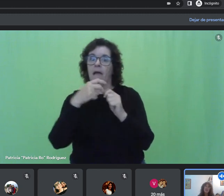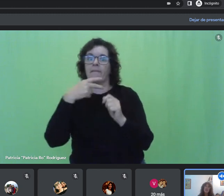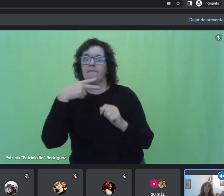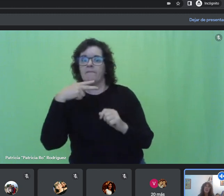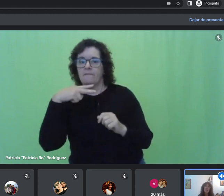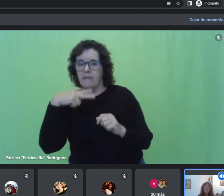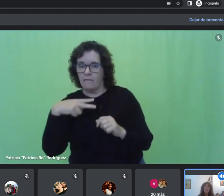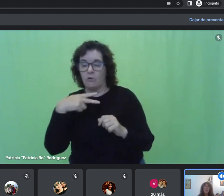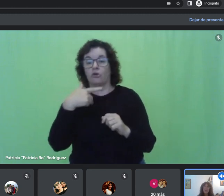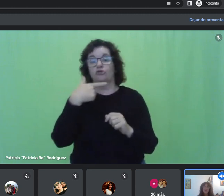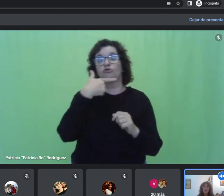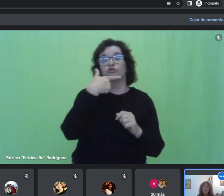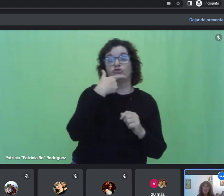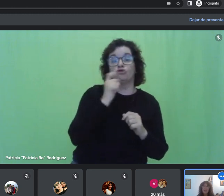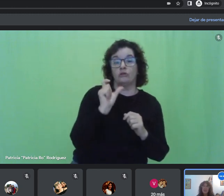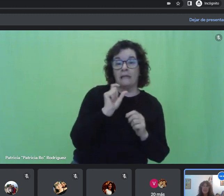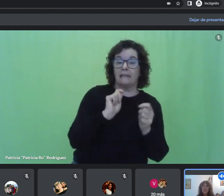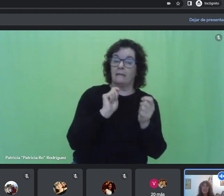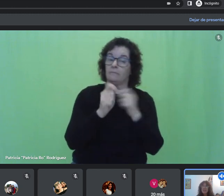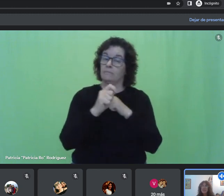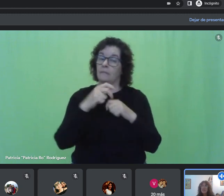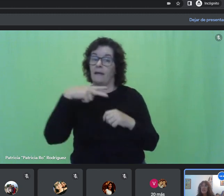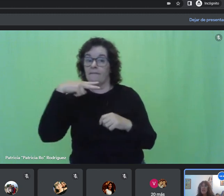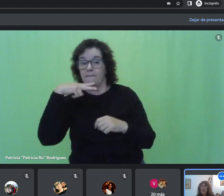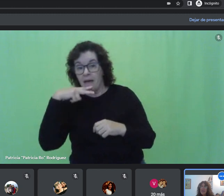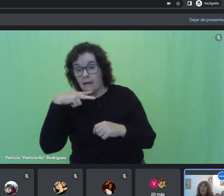se transforman en sustantivos. ¿Sí?